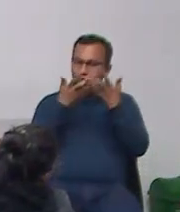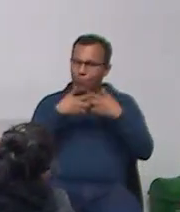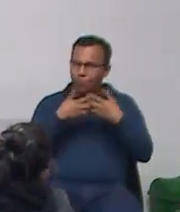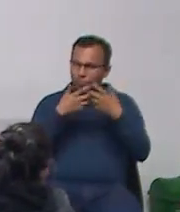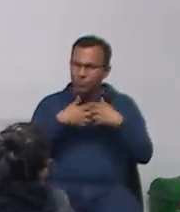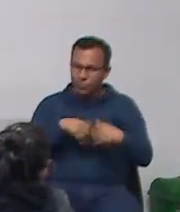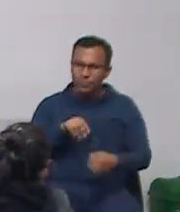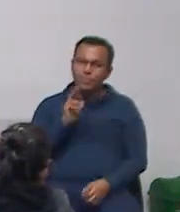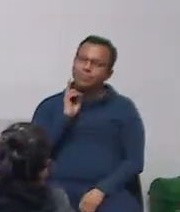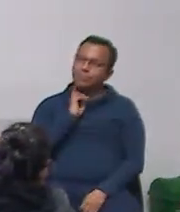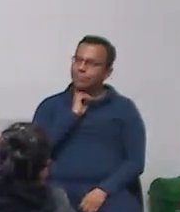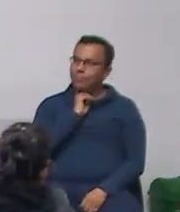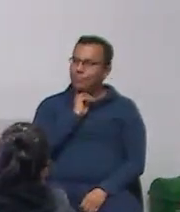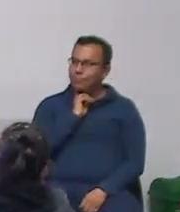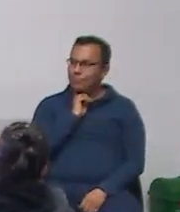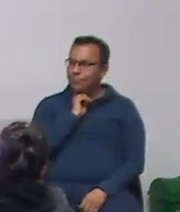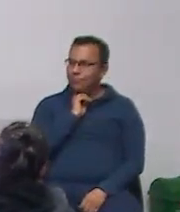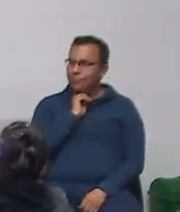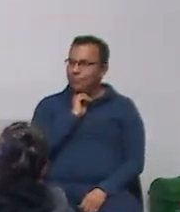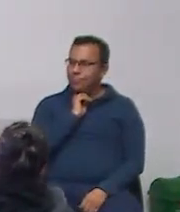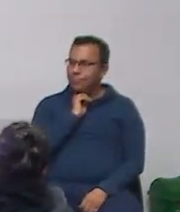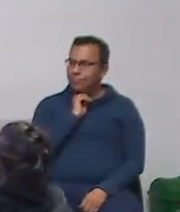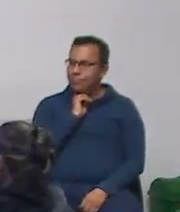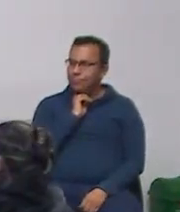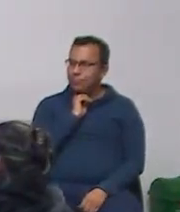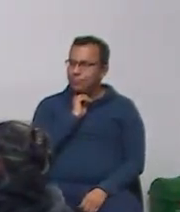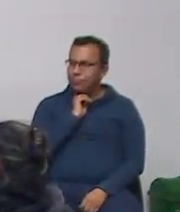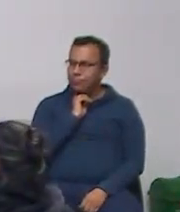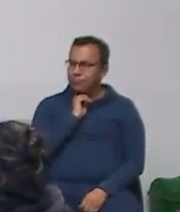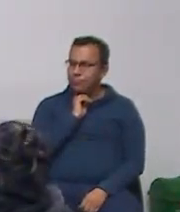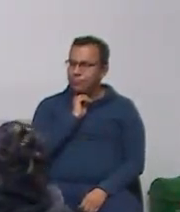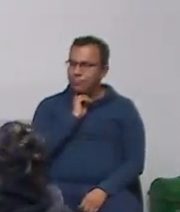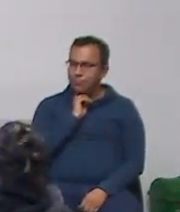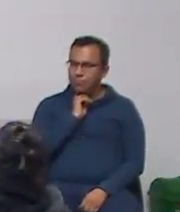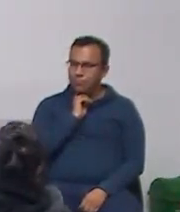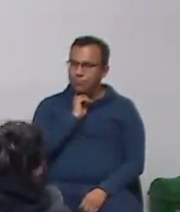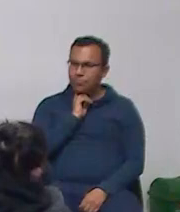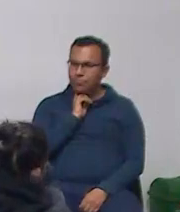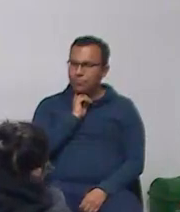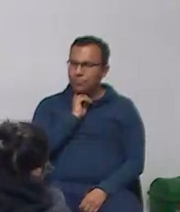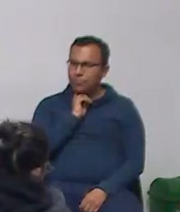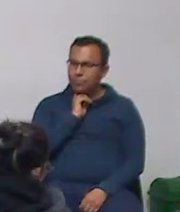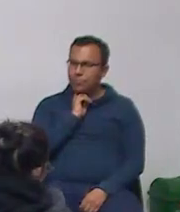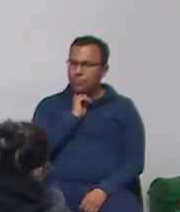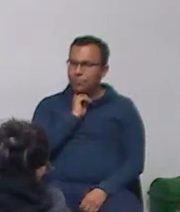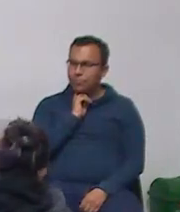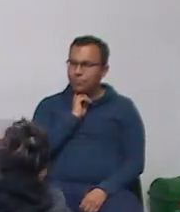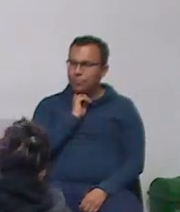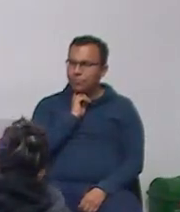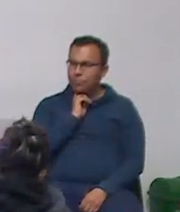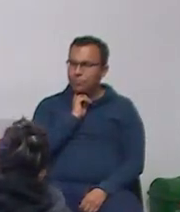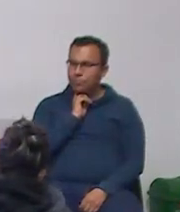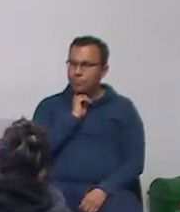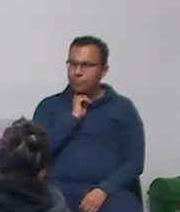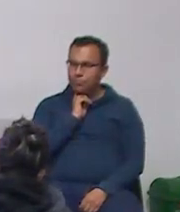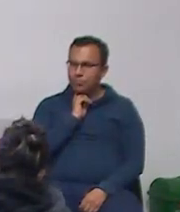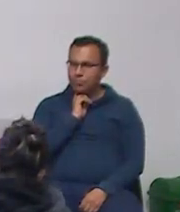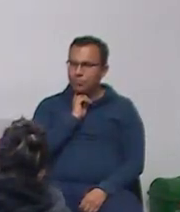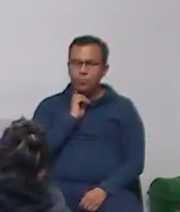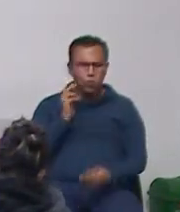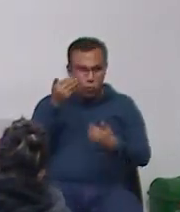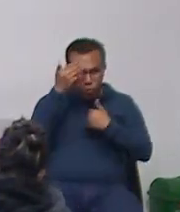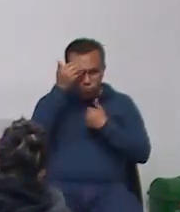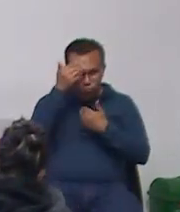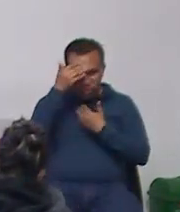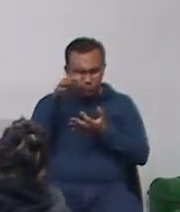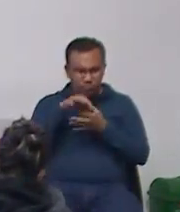puede que no funcione entonces ahí s digo apague y vámonos no mentiras entonces Pero esto requiere mucha concentración